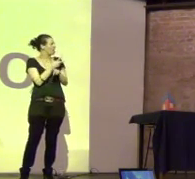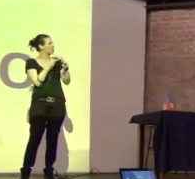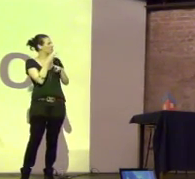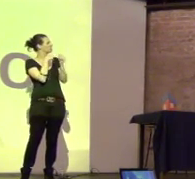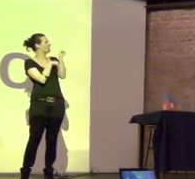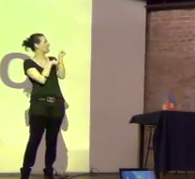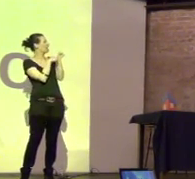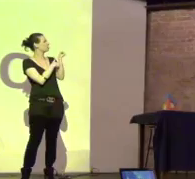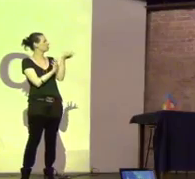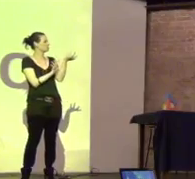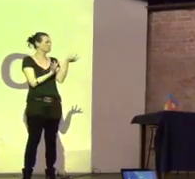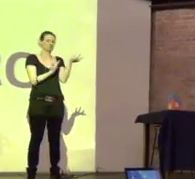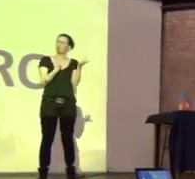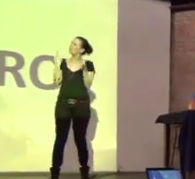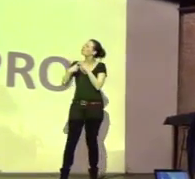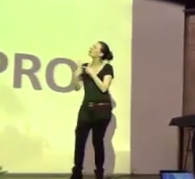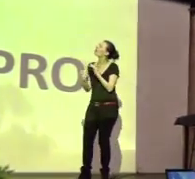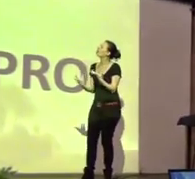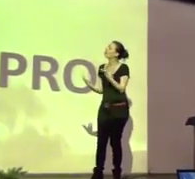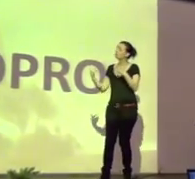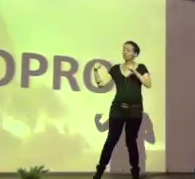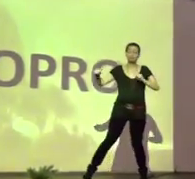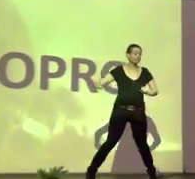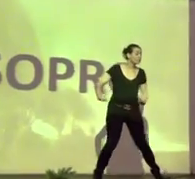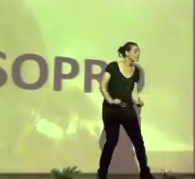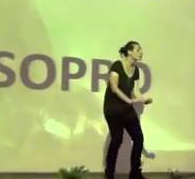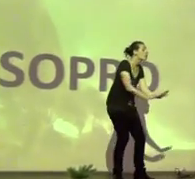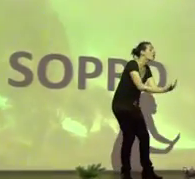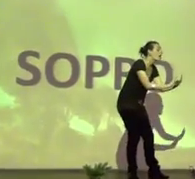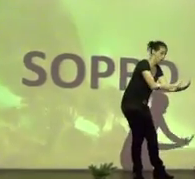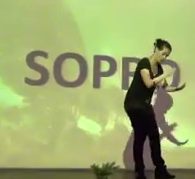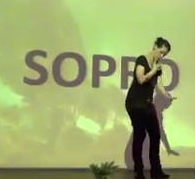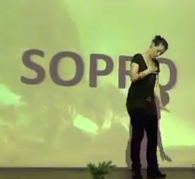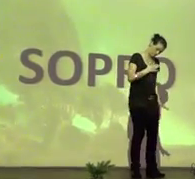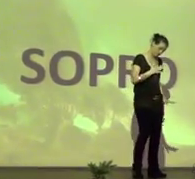Segredo? Por causa do vento? Por quê? Calma.